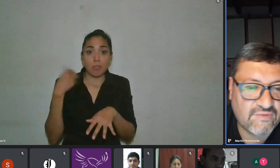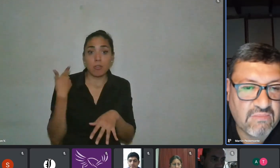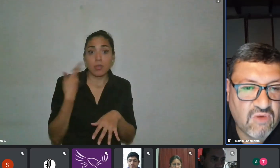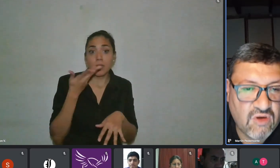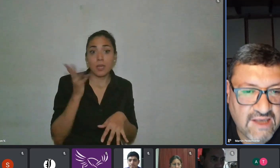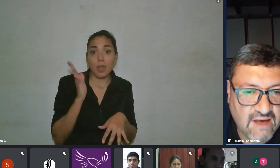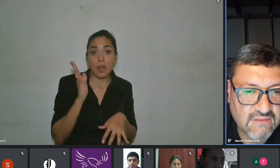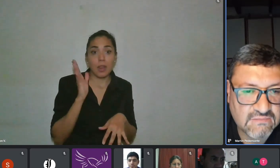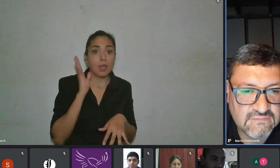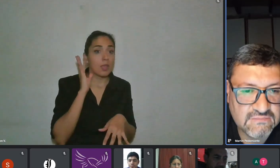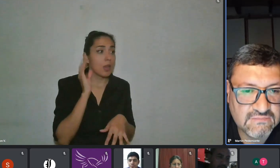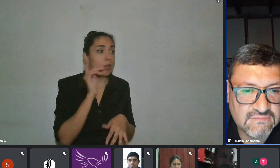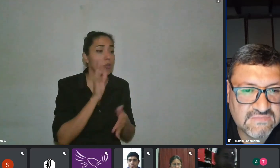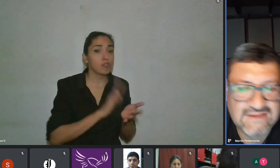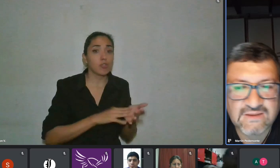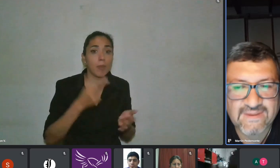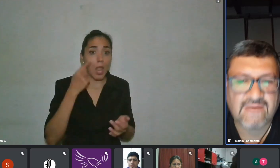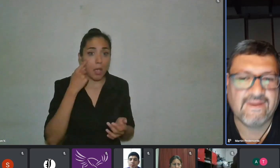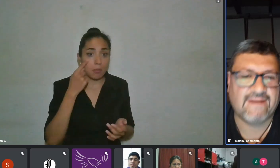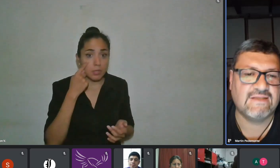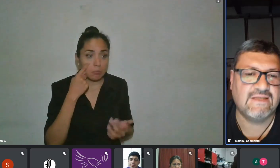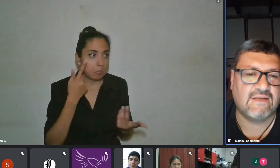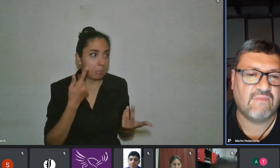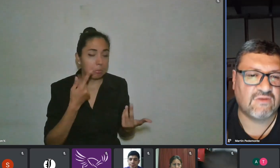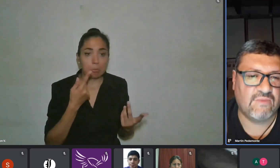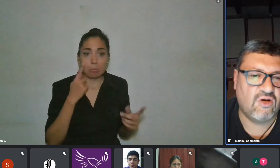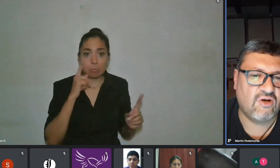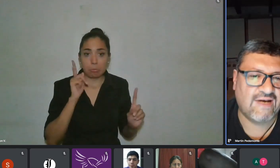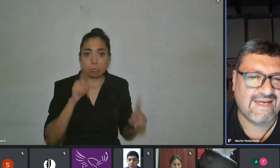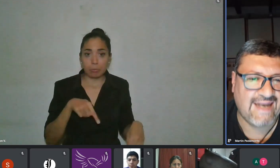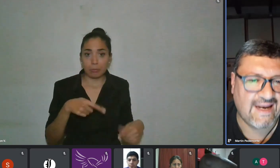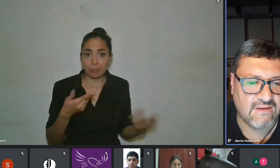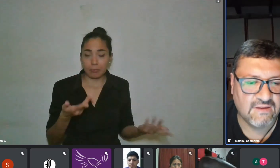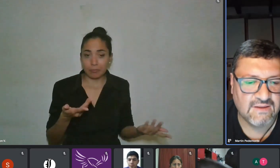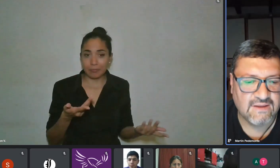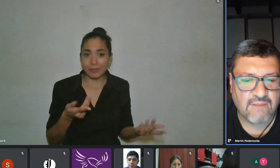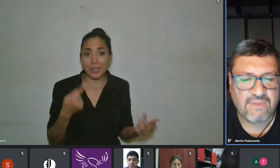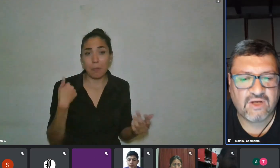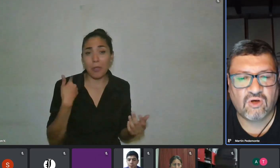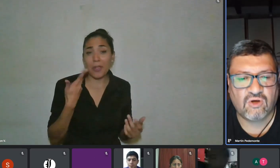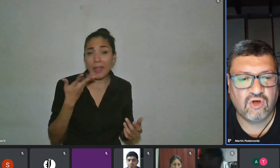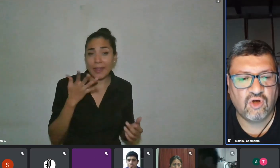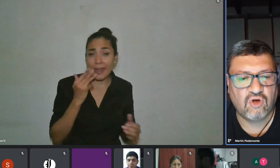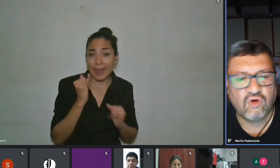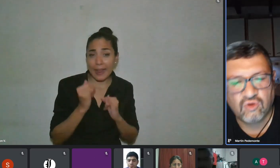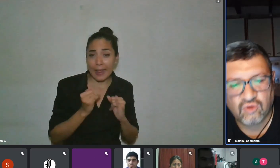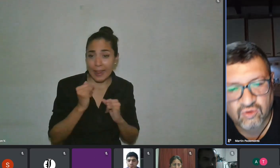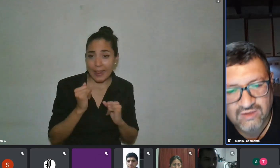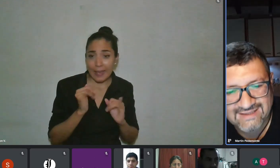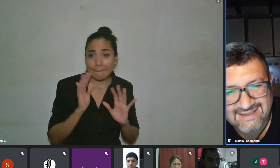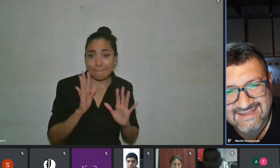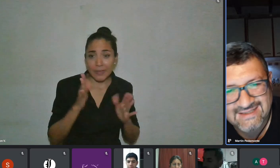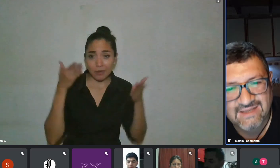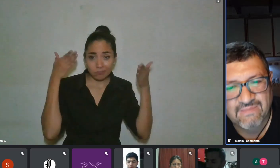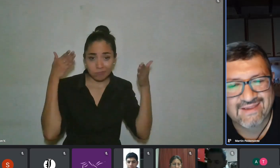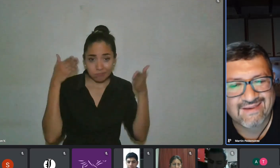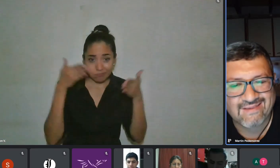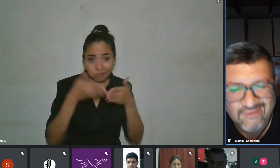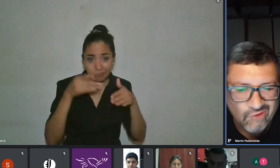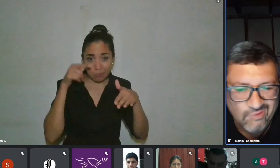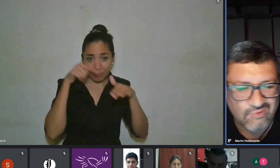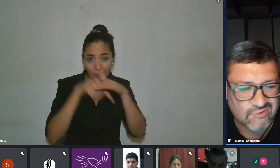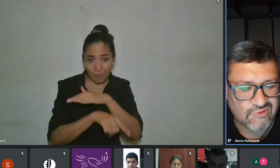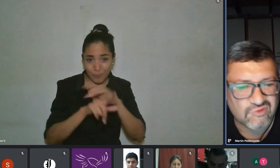de oftalmología. Sí, te vas a dar decir más o menos lo general, pero este sistema